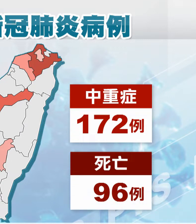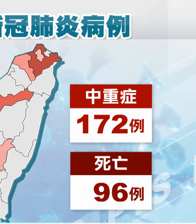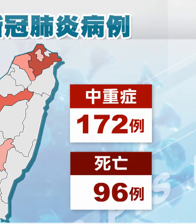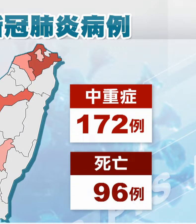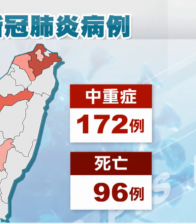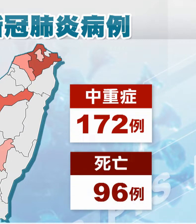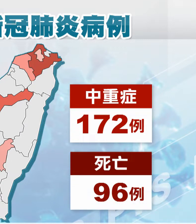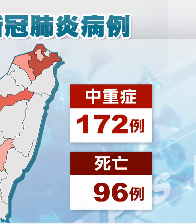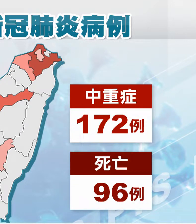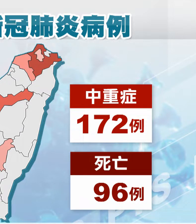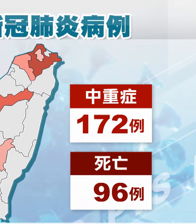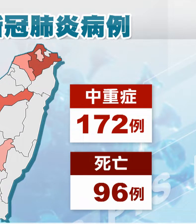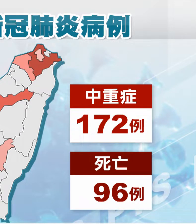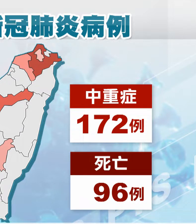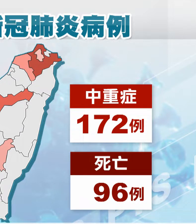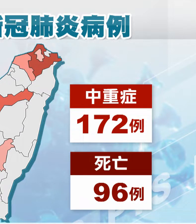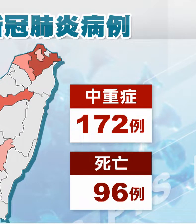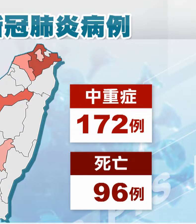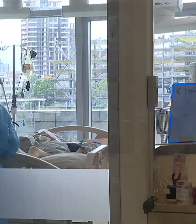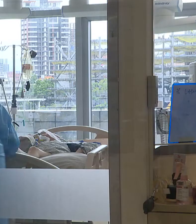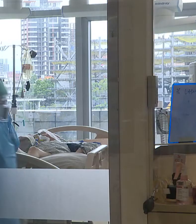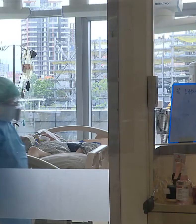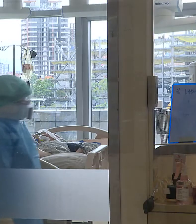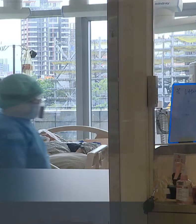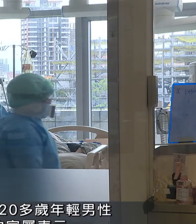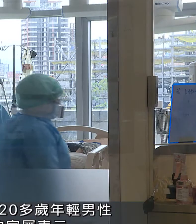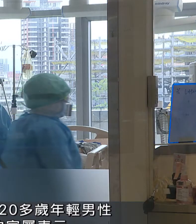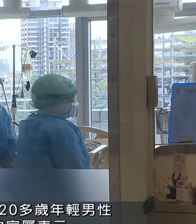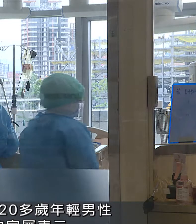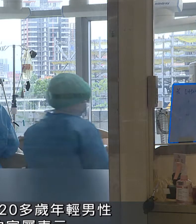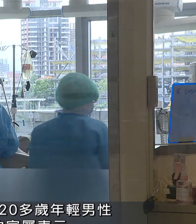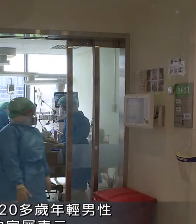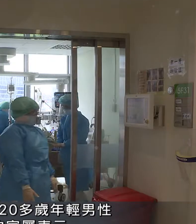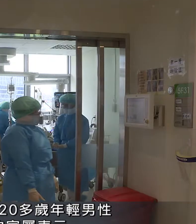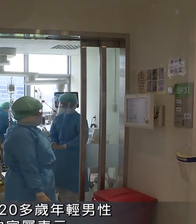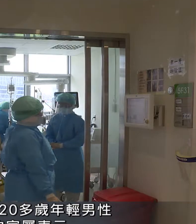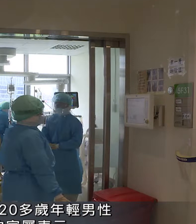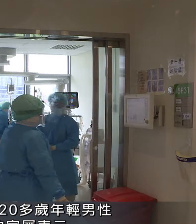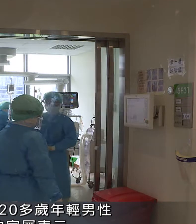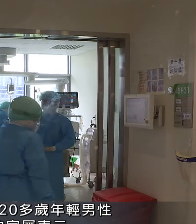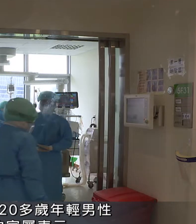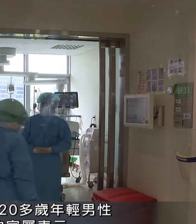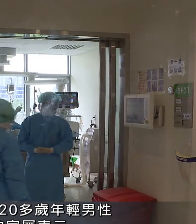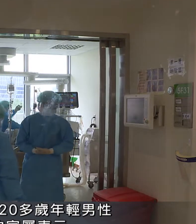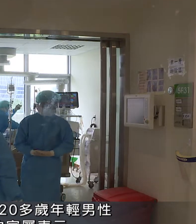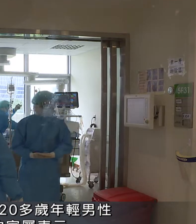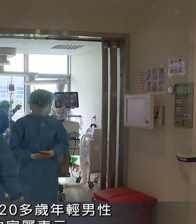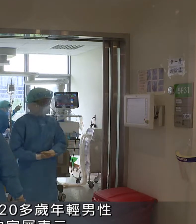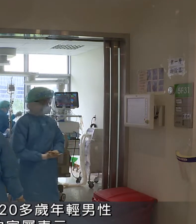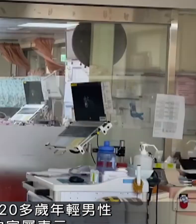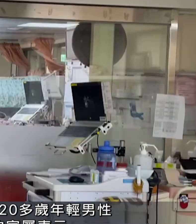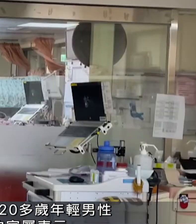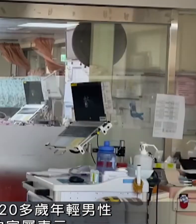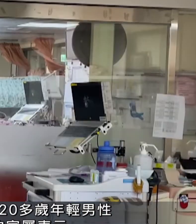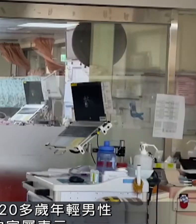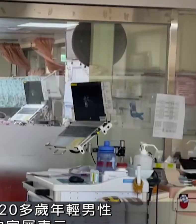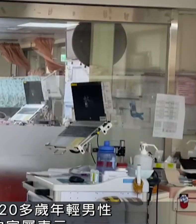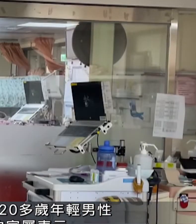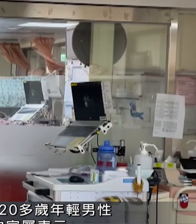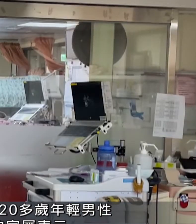确诊个案中新增96人死亡，死亡个案当中有2名20多岁的年轻男性，其中一名死亡个案的家属表示，个